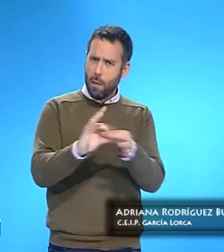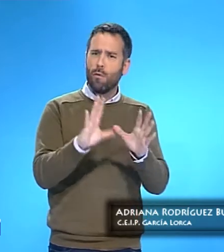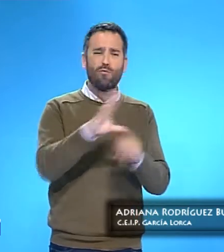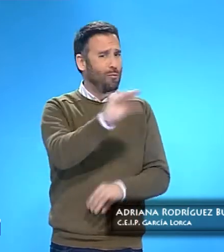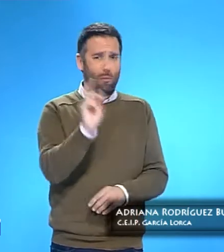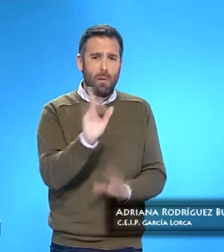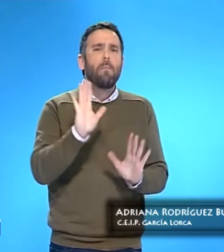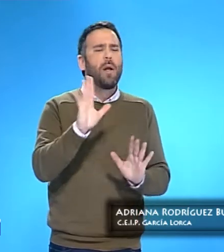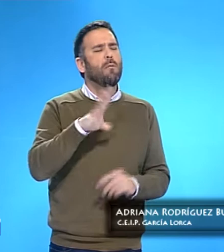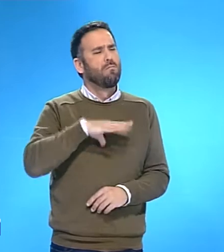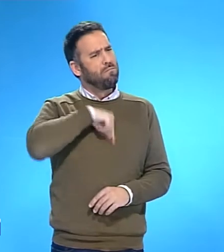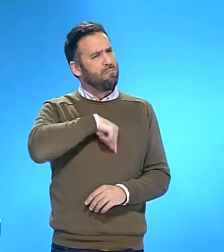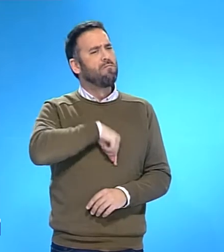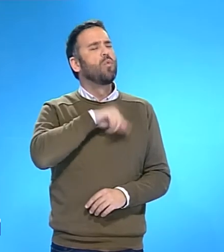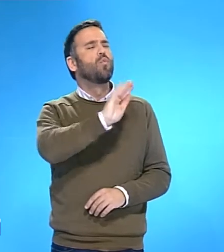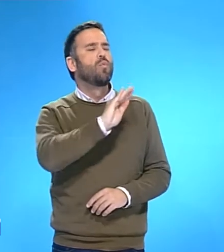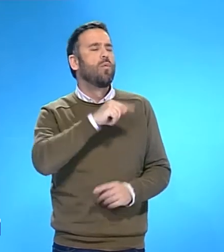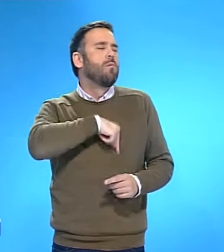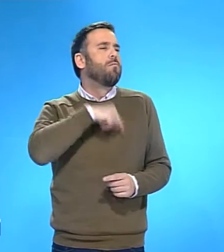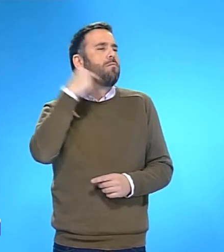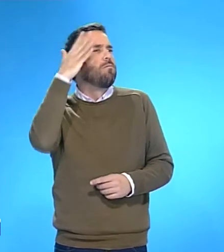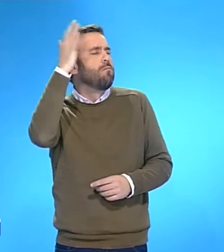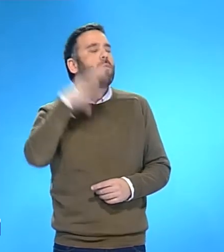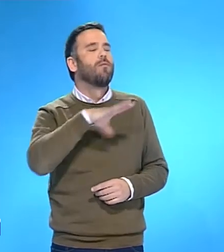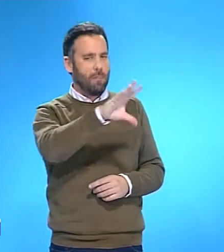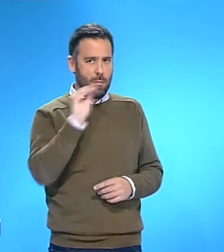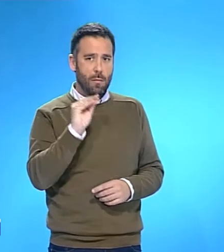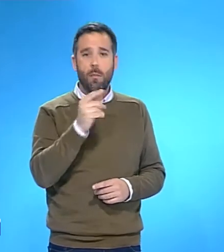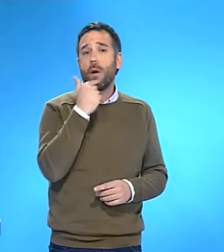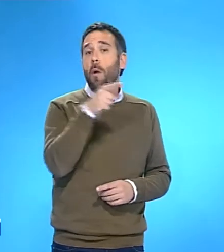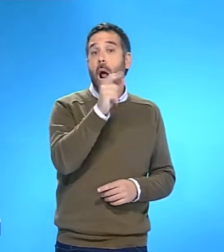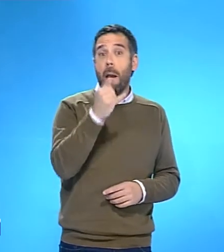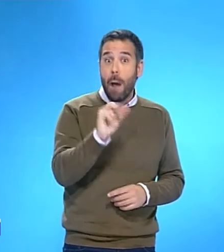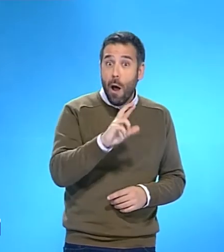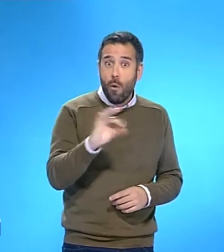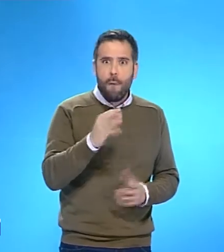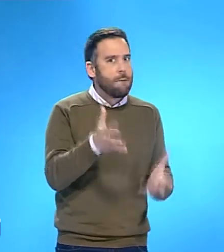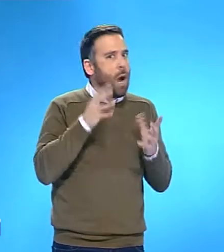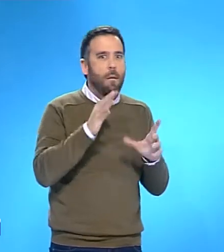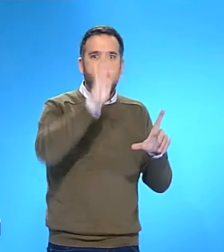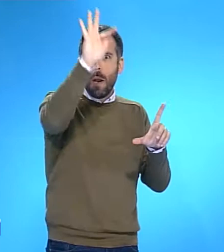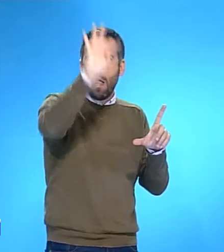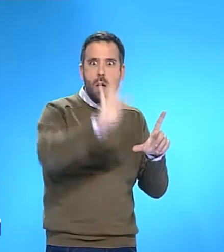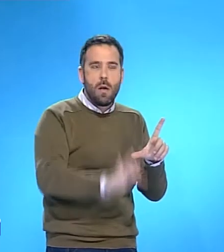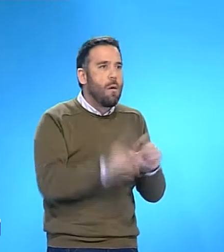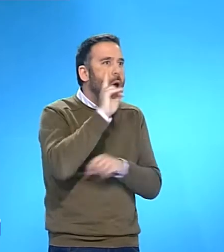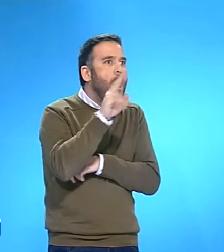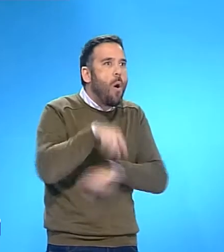muchos amigos que no le entendían, pero sí comprendían sus sentimientos. A Álvaro le encantaba ver películas.